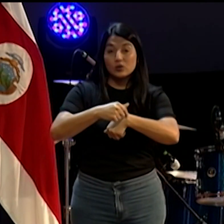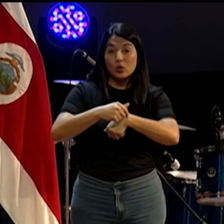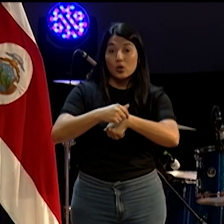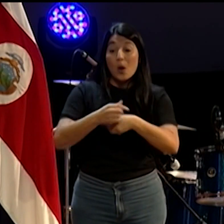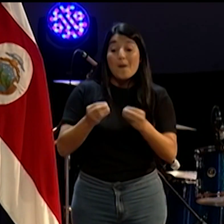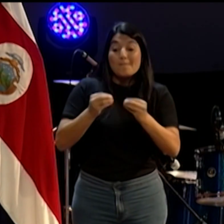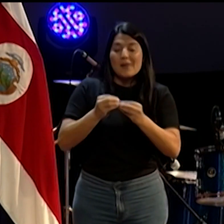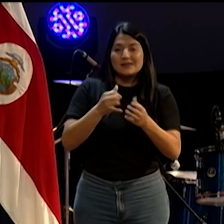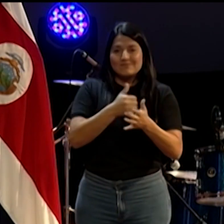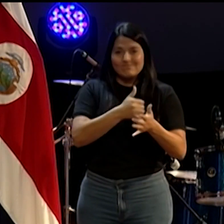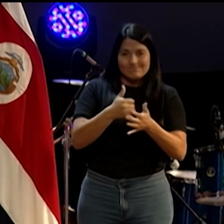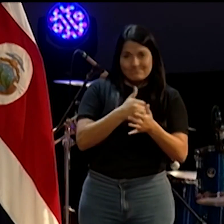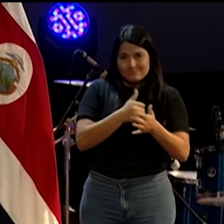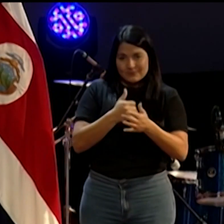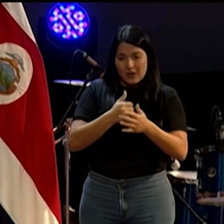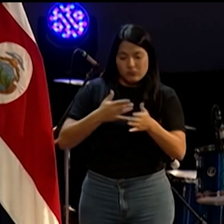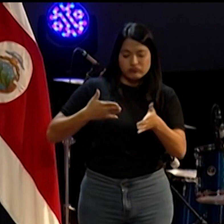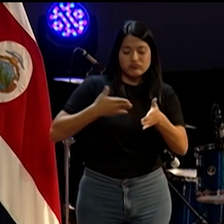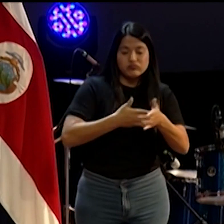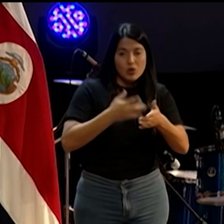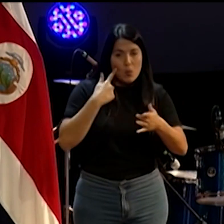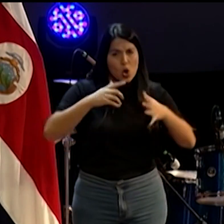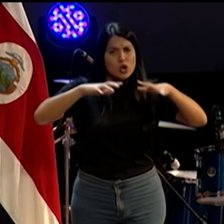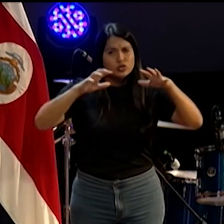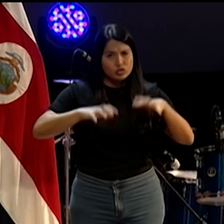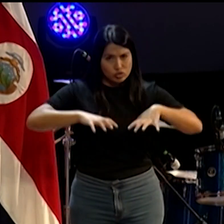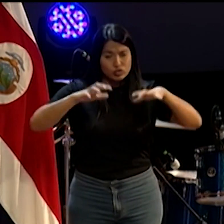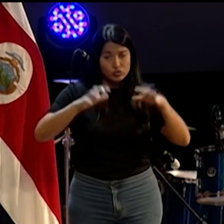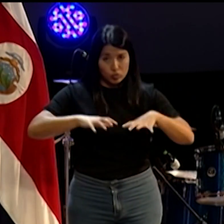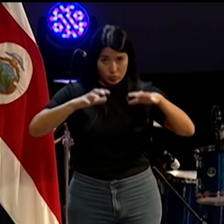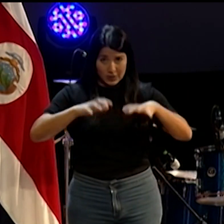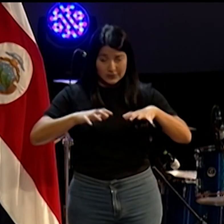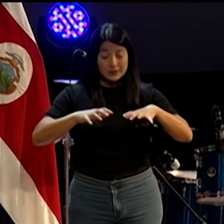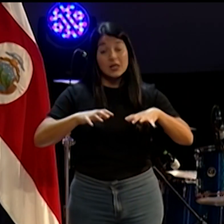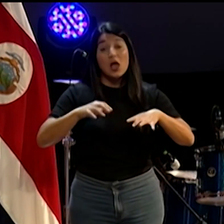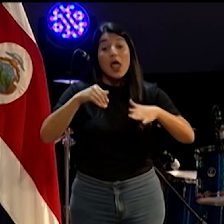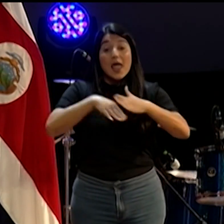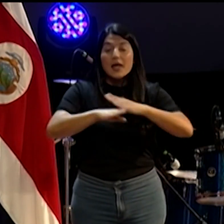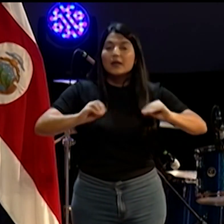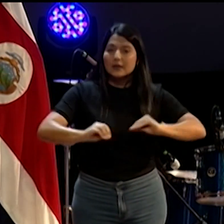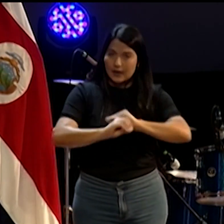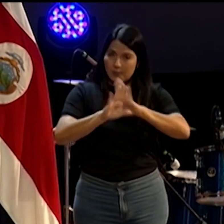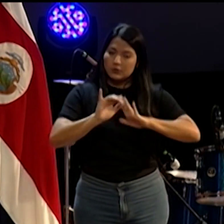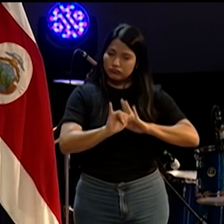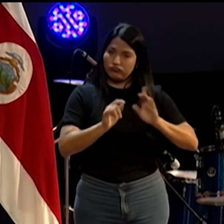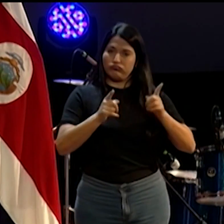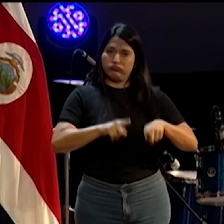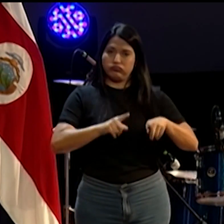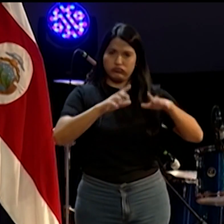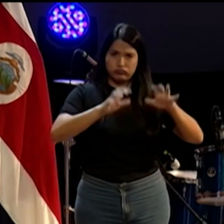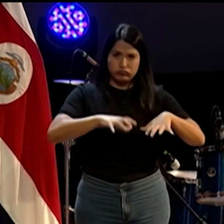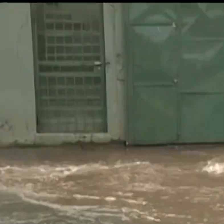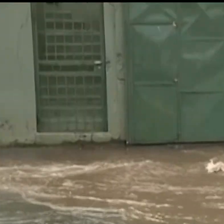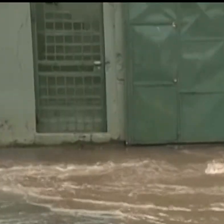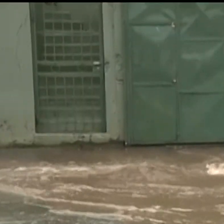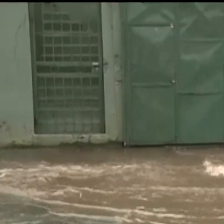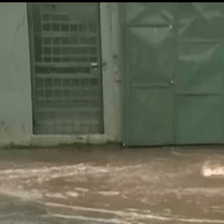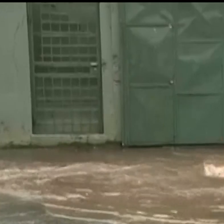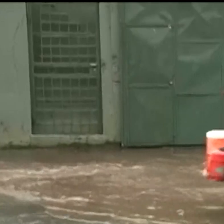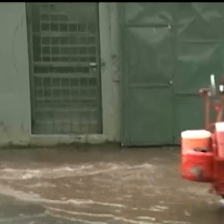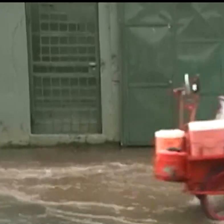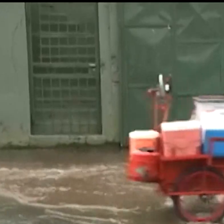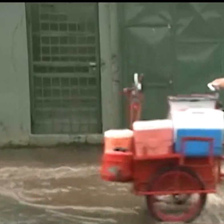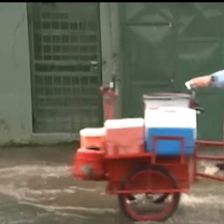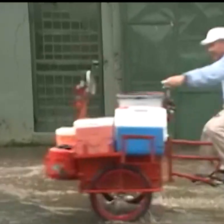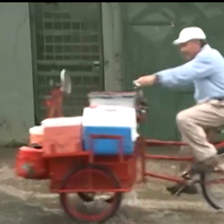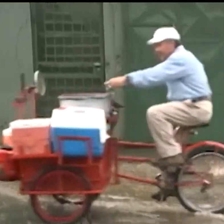propensos a lluvias de débiles a moderadas. Durante la mañana hemos tenido esa condición y también durante la madrugada. Según